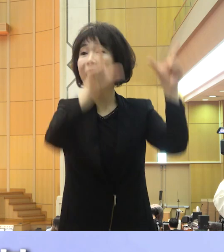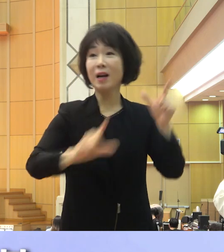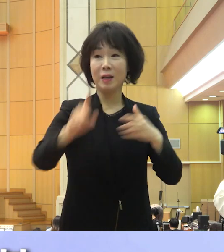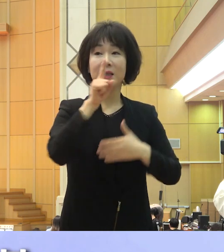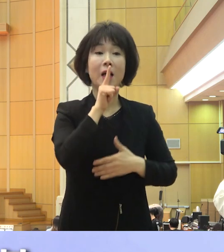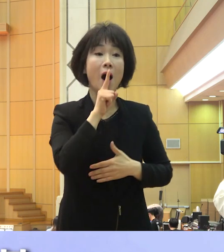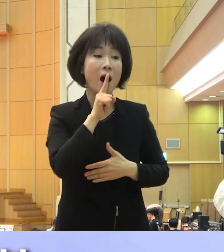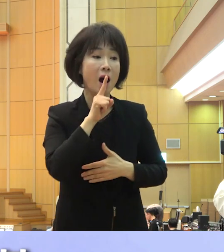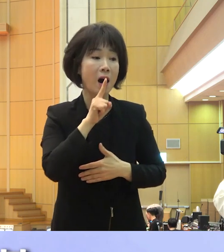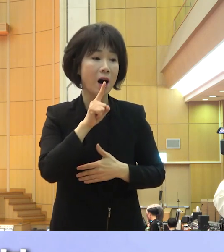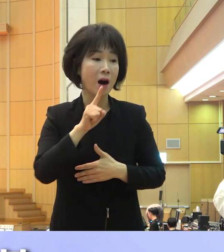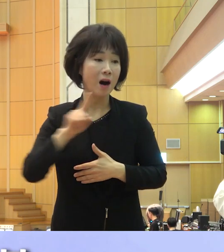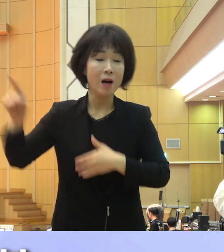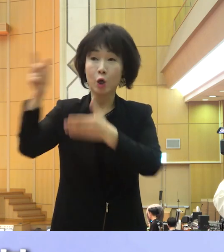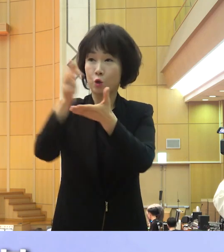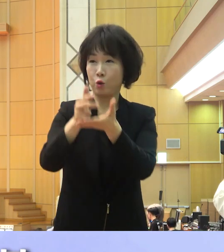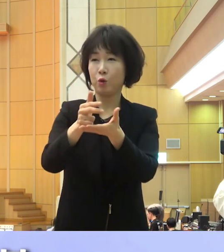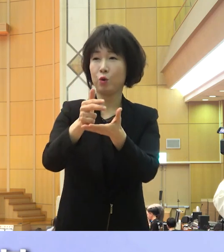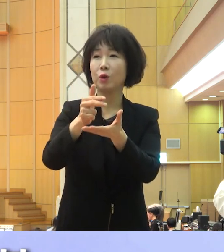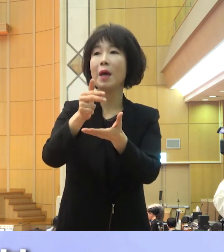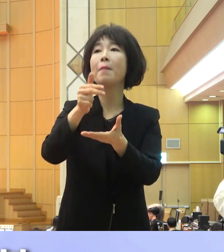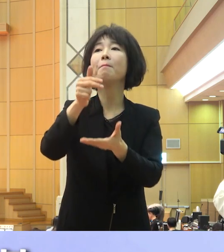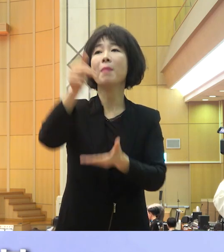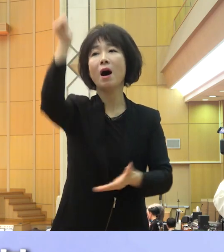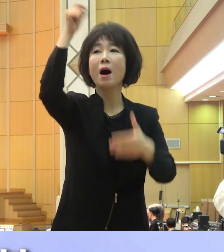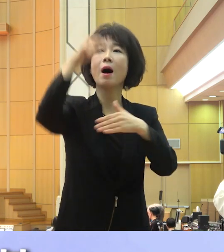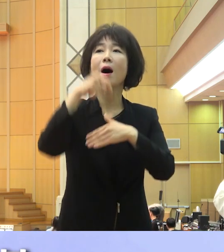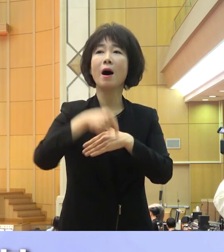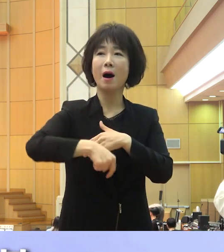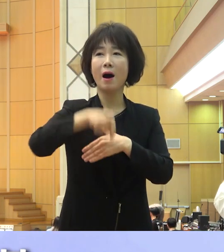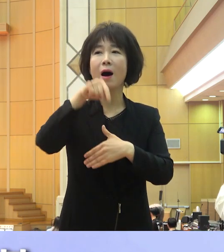전심으로 살리라. 주의